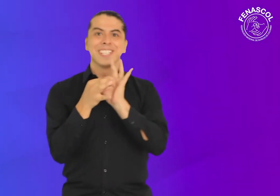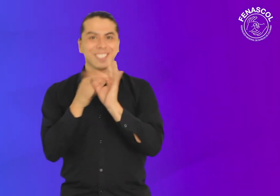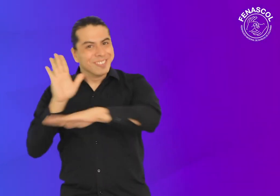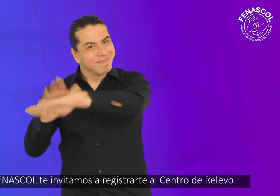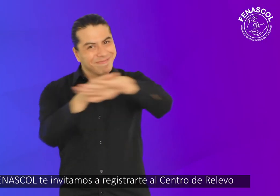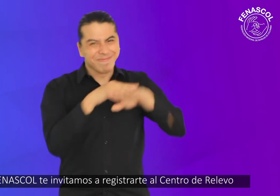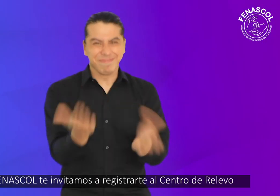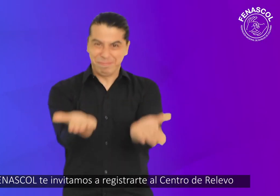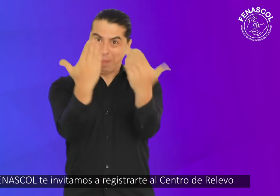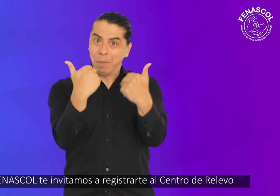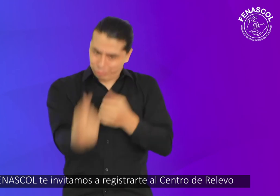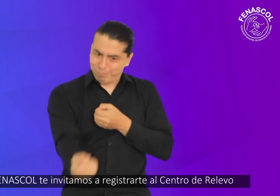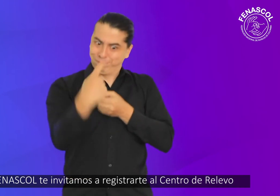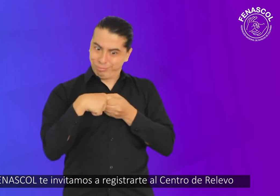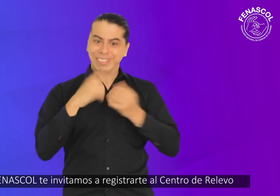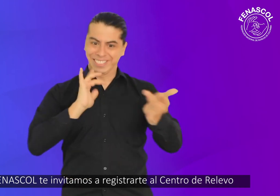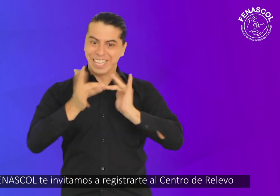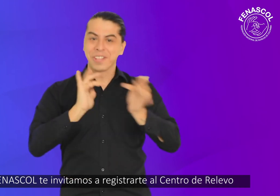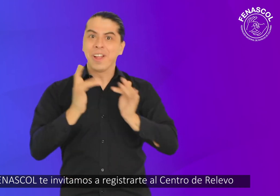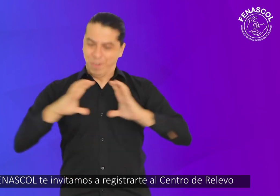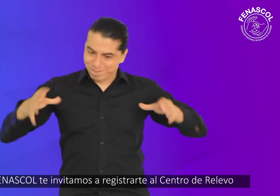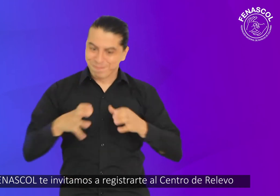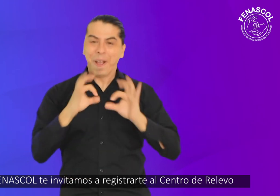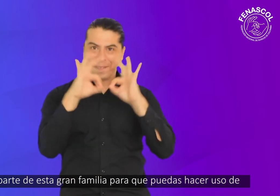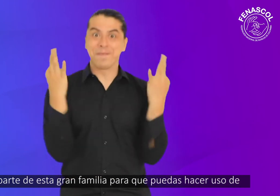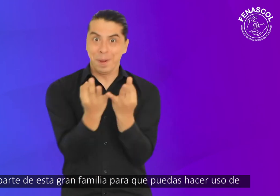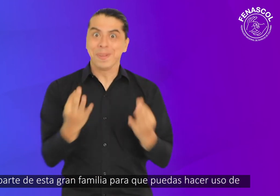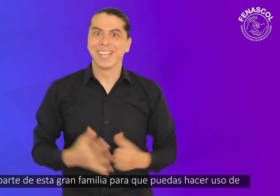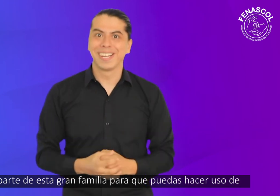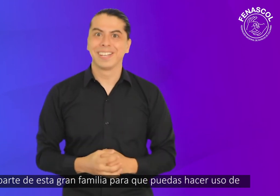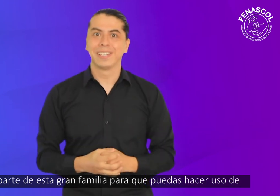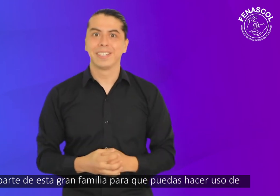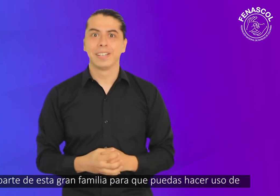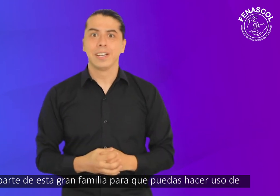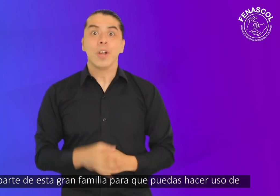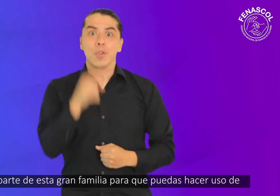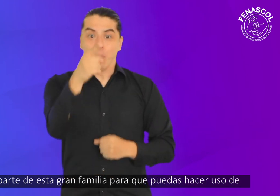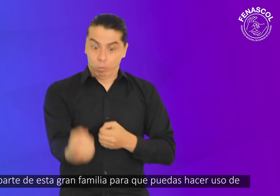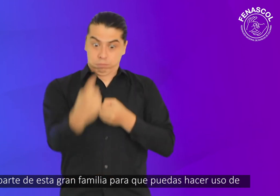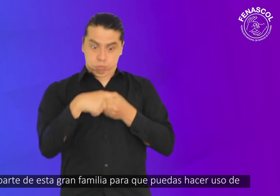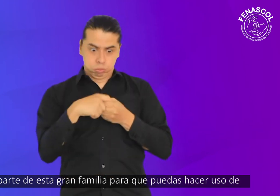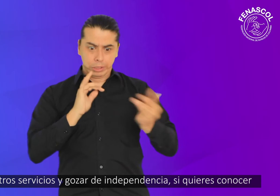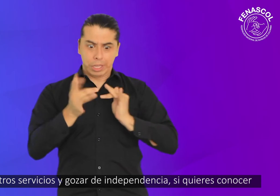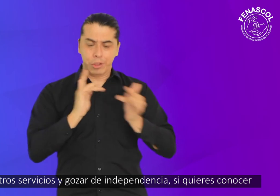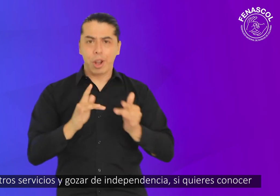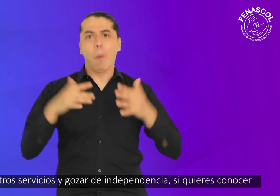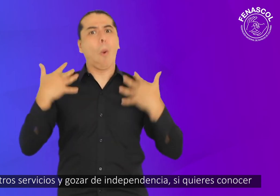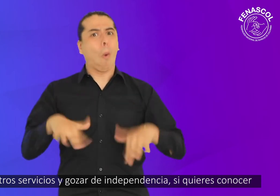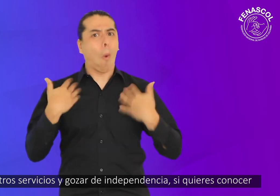En Fenascol te invitamos a registrarte al Centro de Relevo y ser parte de esta gran familia para que puedas hacer uso de nuestros servicios y